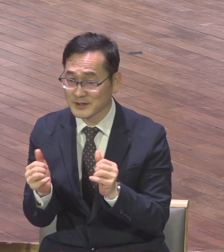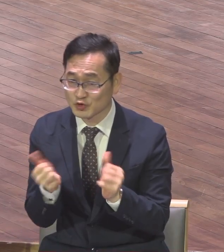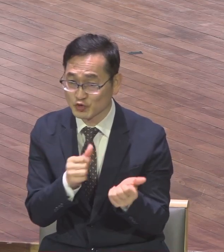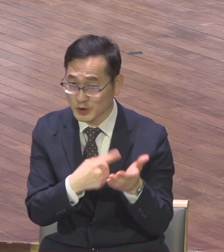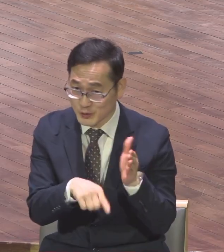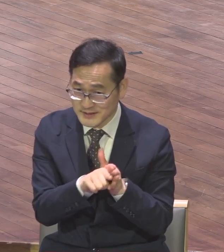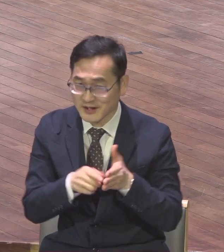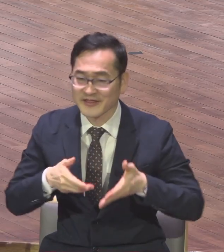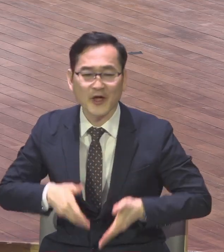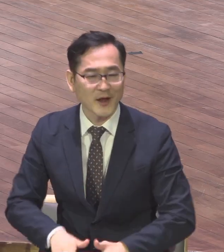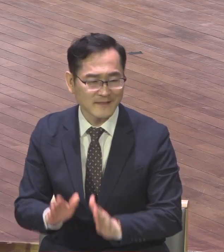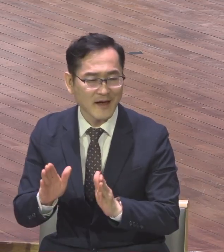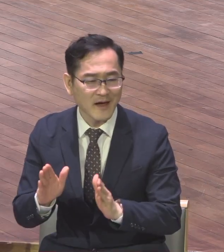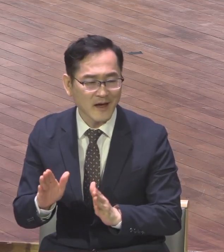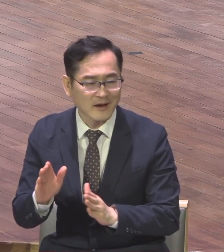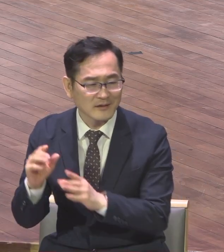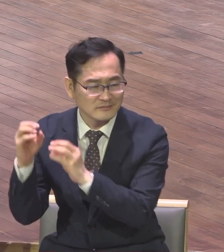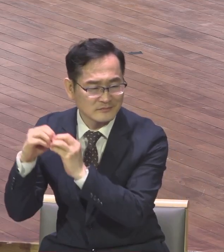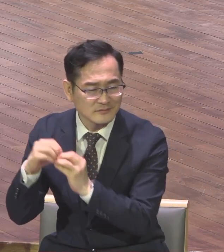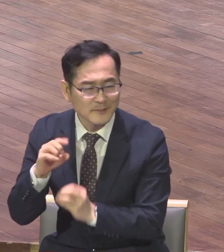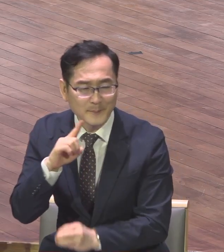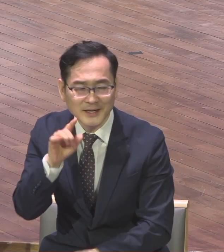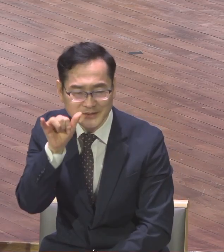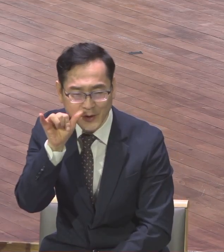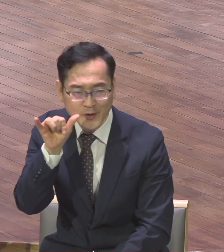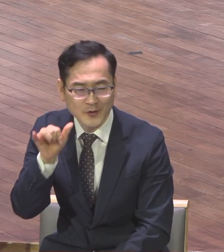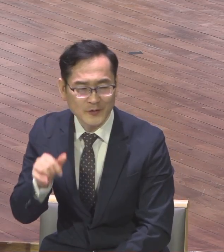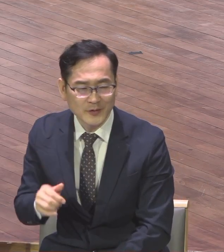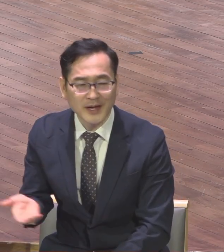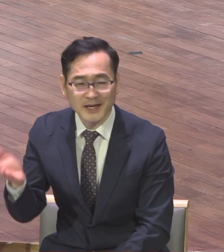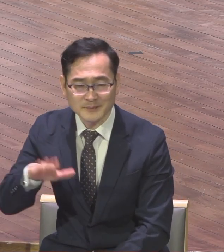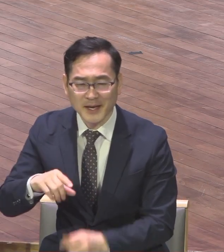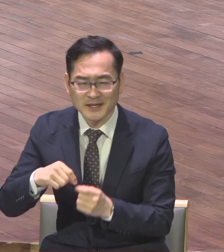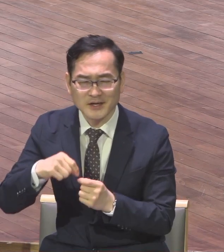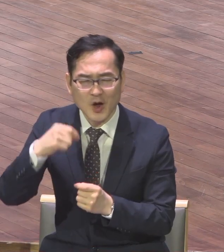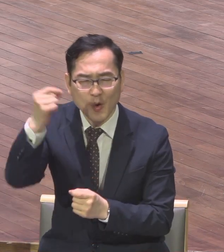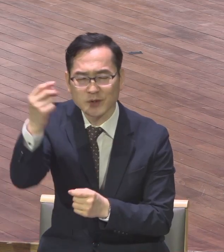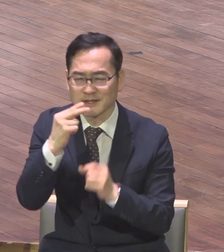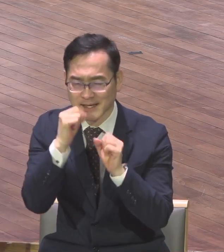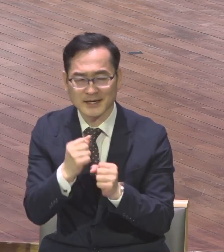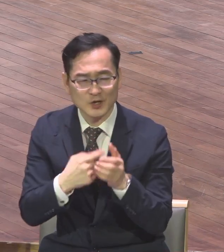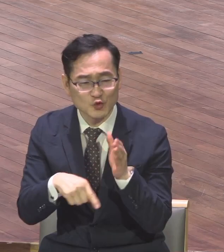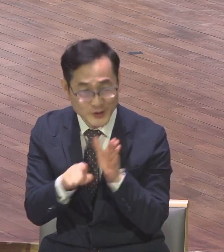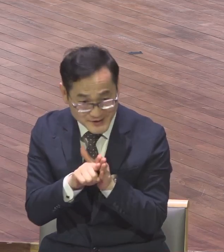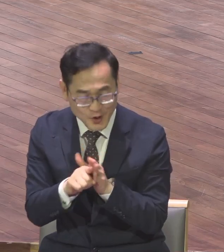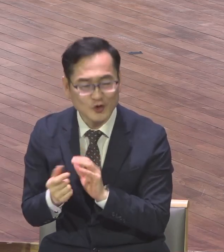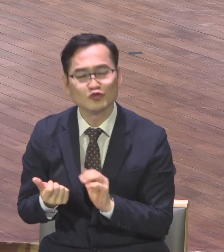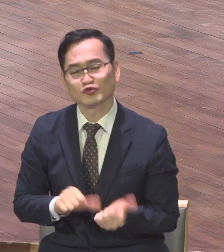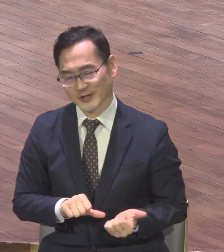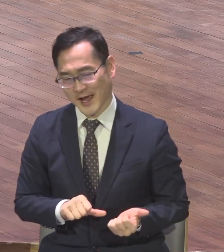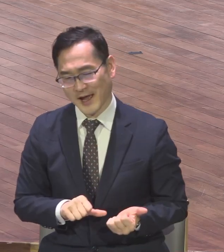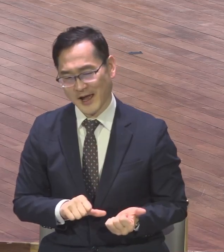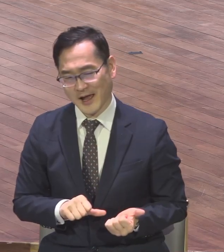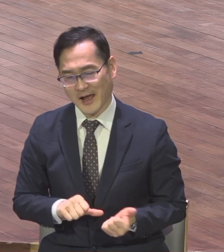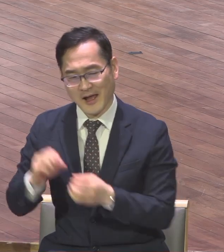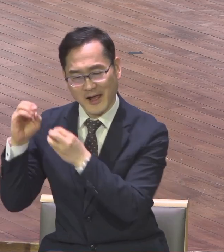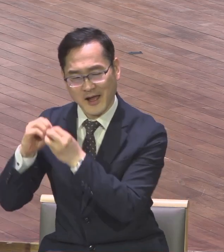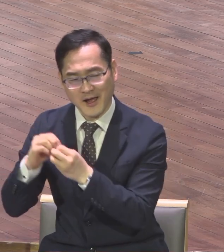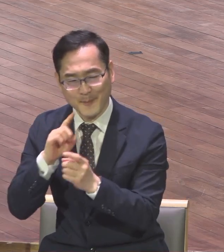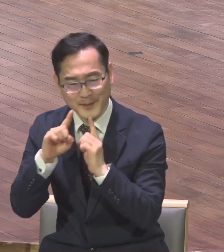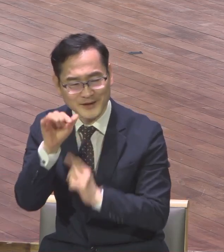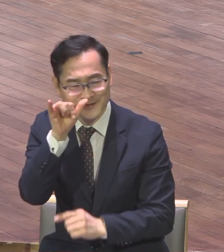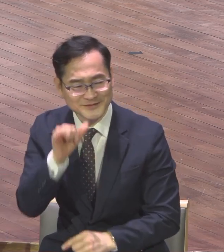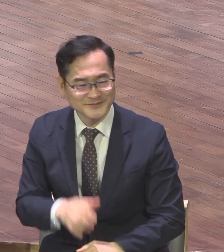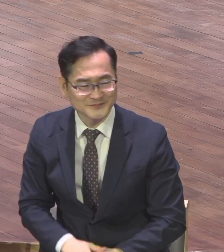위해서 태어난다. 그러나 영혼이 살기 위해서 죽는다. 이런 격언이